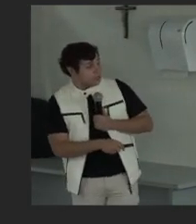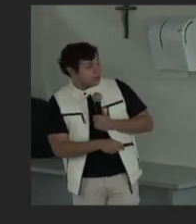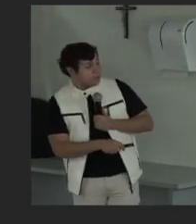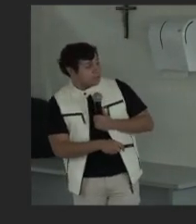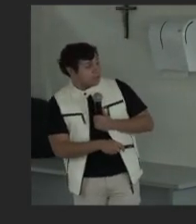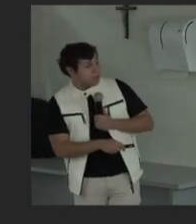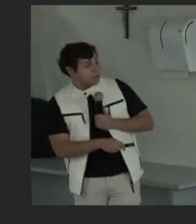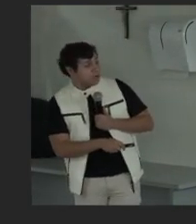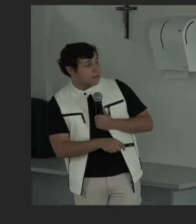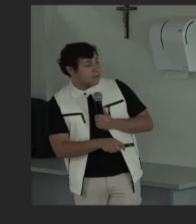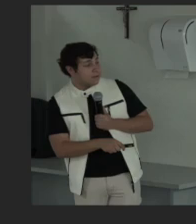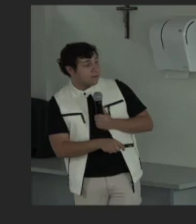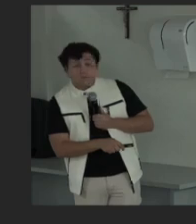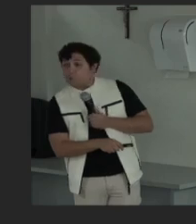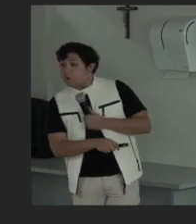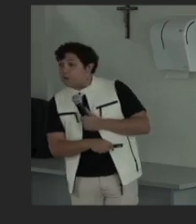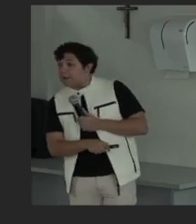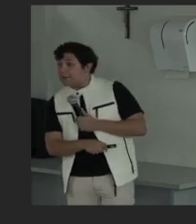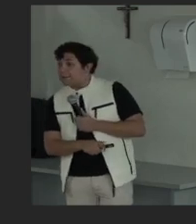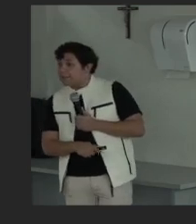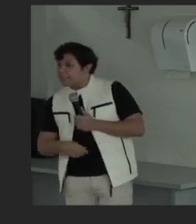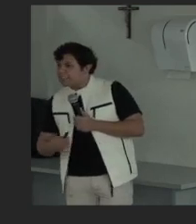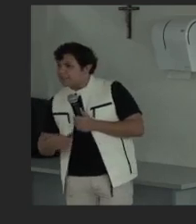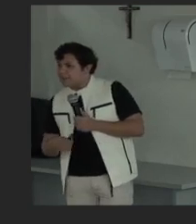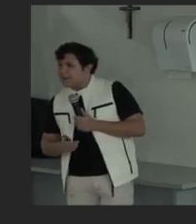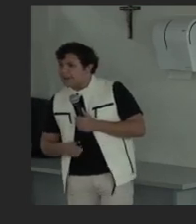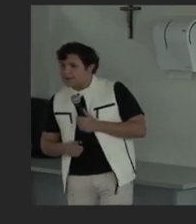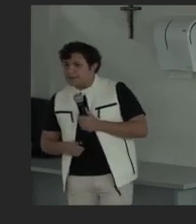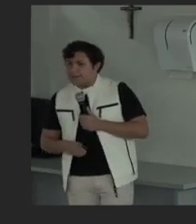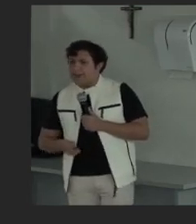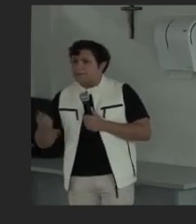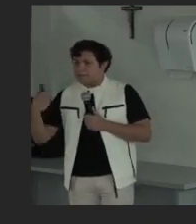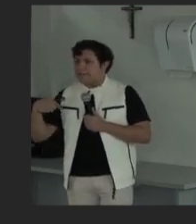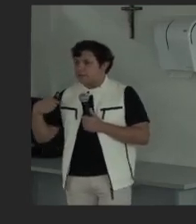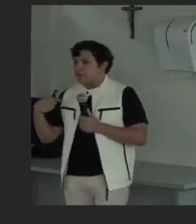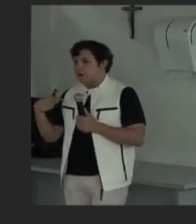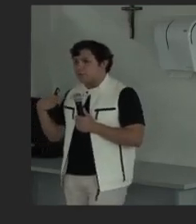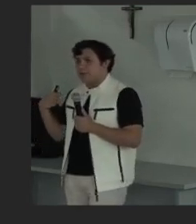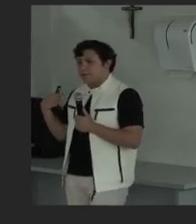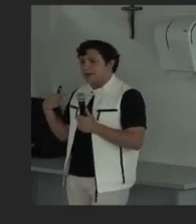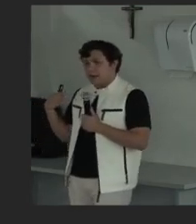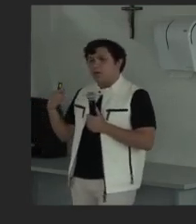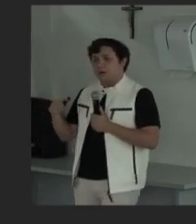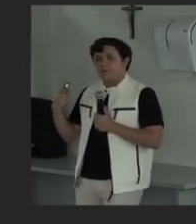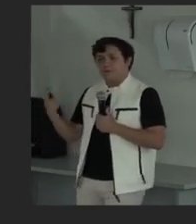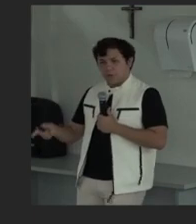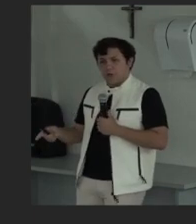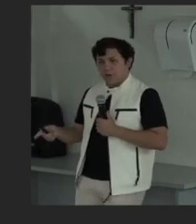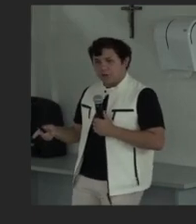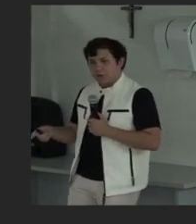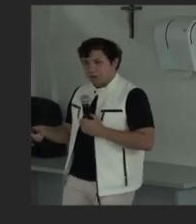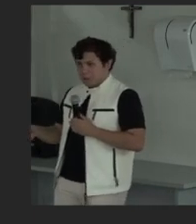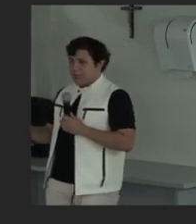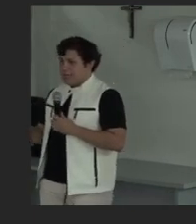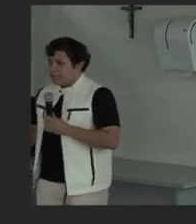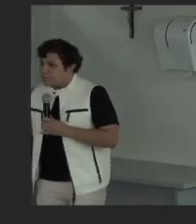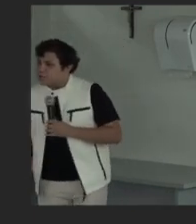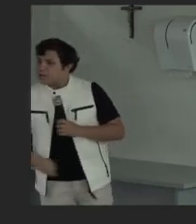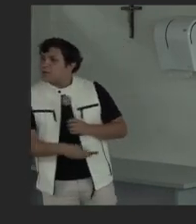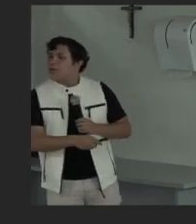mes pasado Cuernavaca yo fútbol jugar. ¿Qué significa? Que el mes pasado fui a Cuernavaca a jugar fútbol. ¿Okay? Suena como